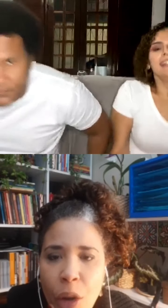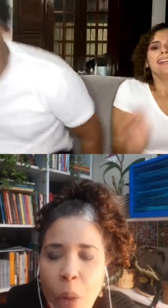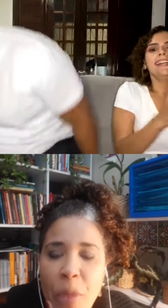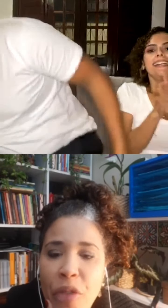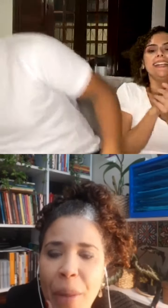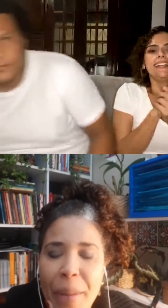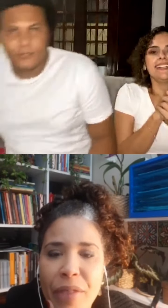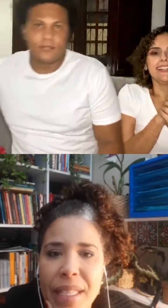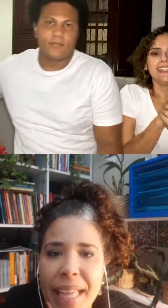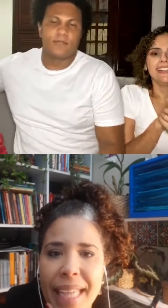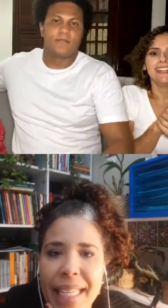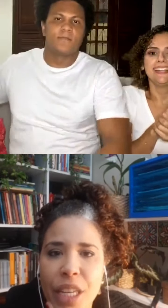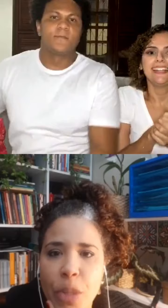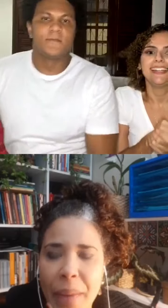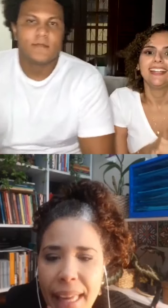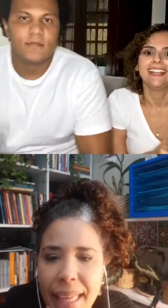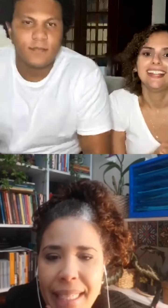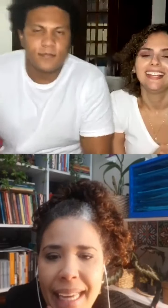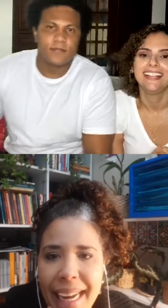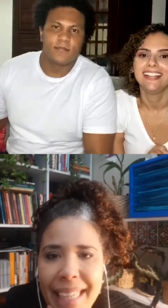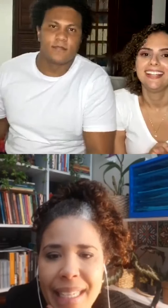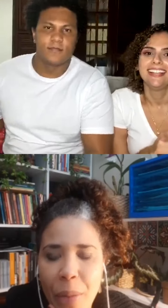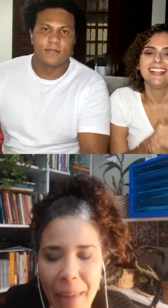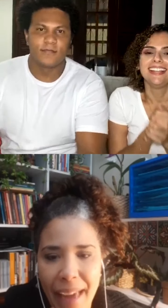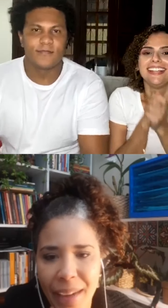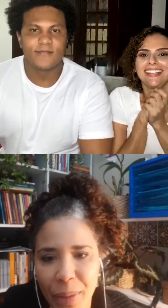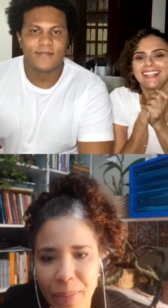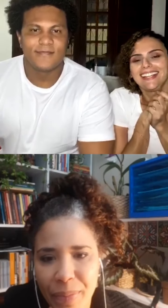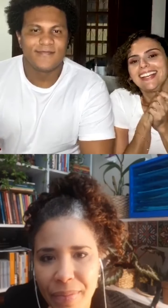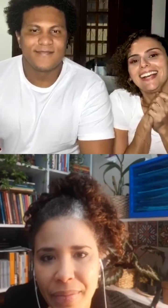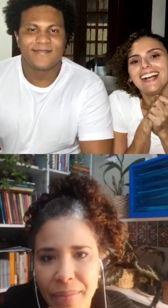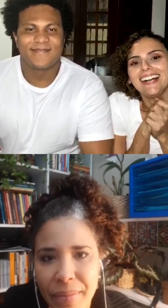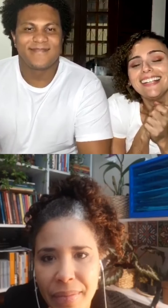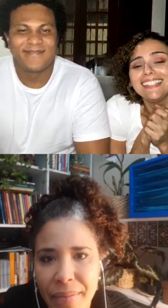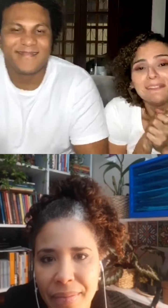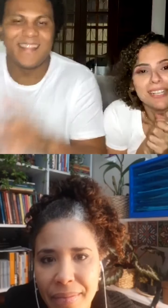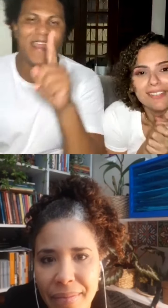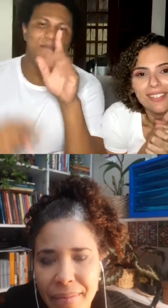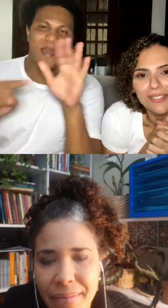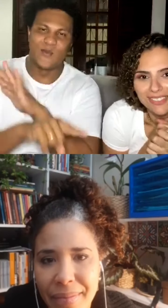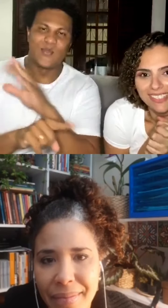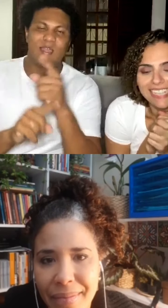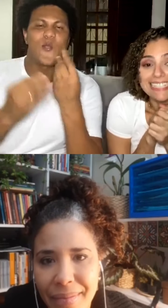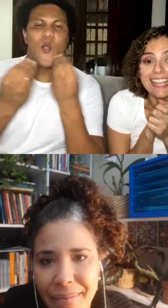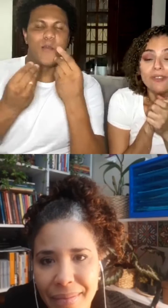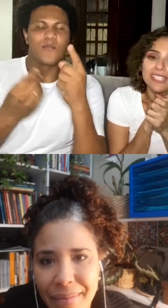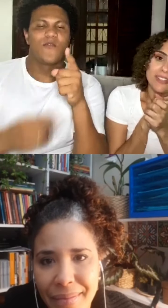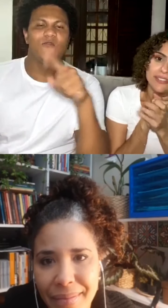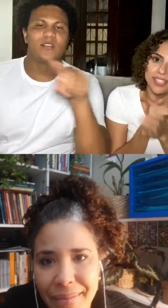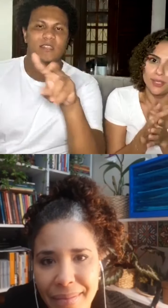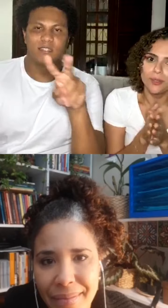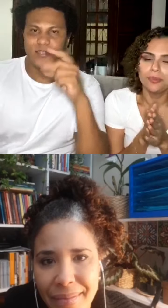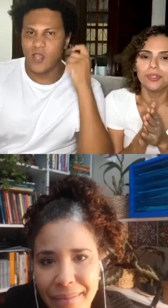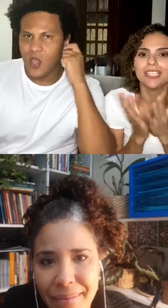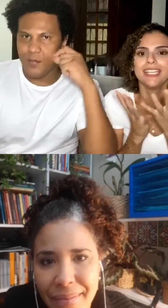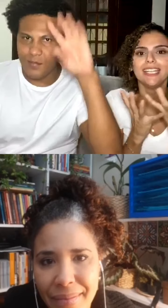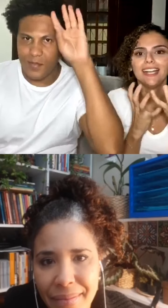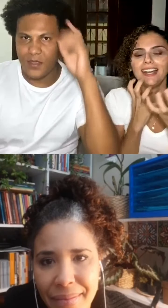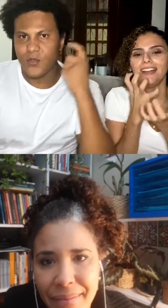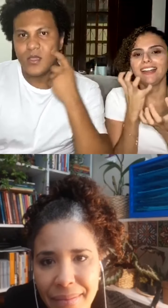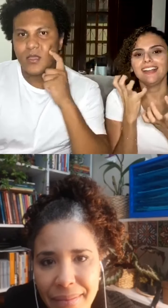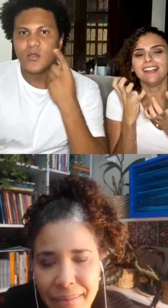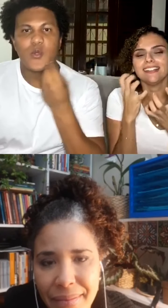Como foi para vocês essa experiência, Grazi e Roberto? Ai, é maravilhoso, né? Assim, é um desafio, porque